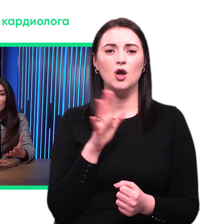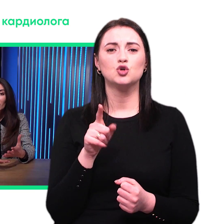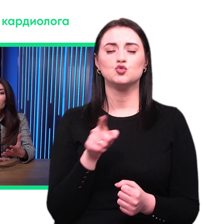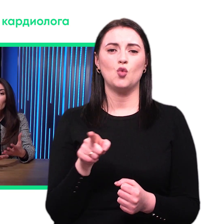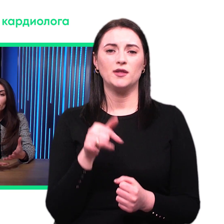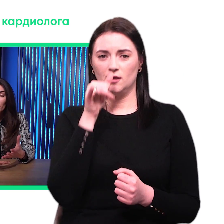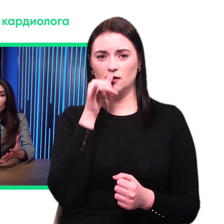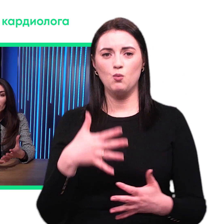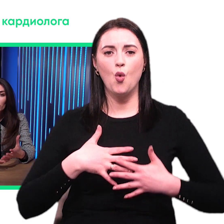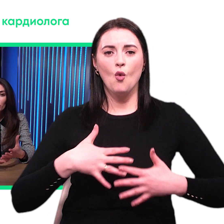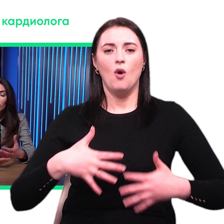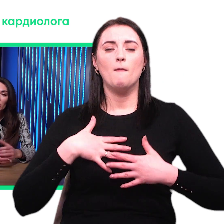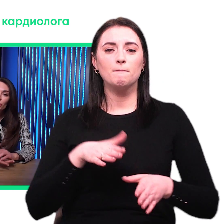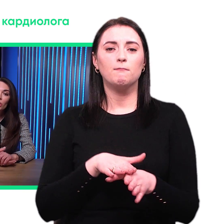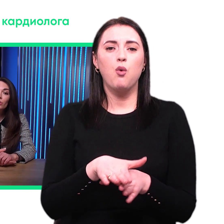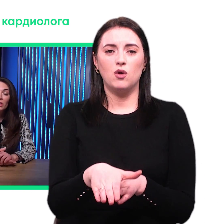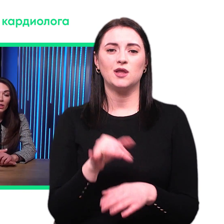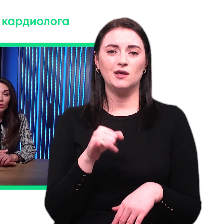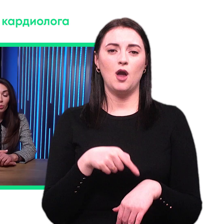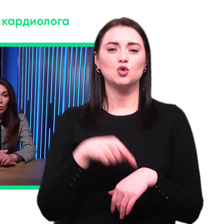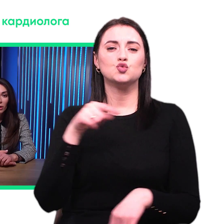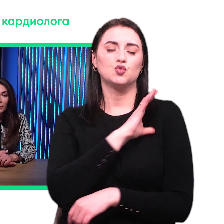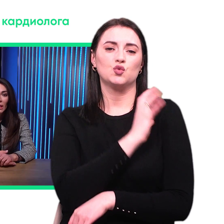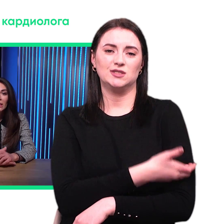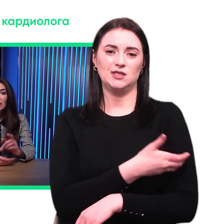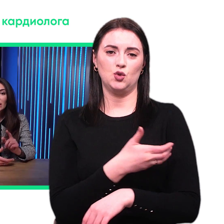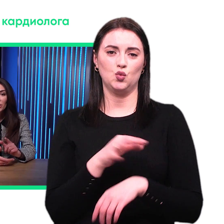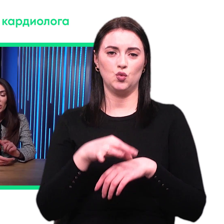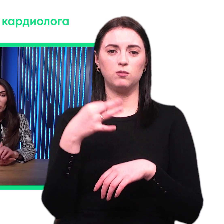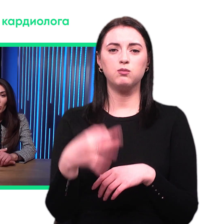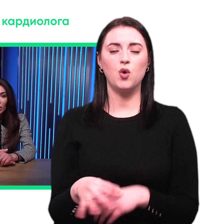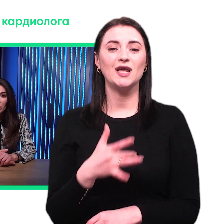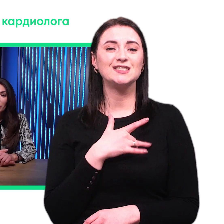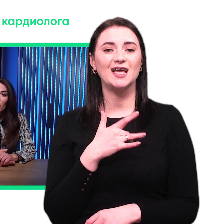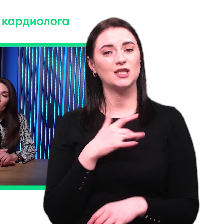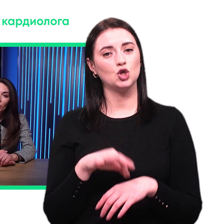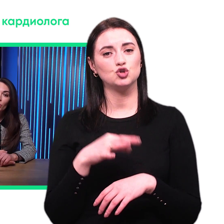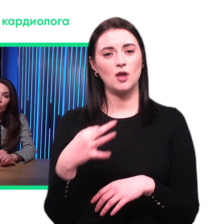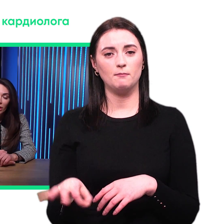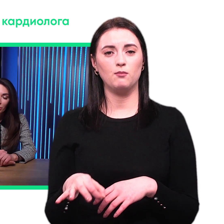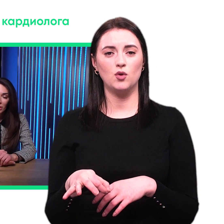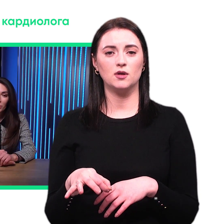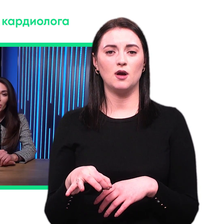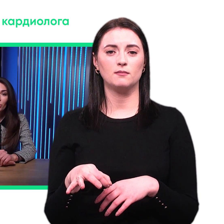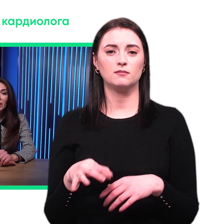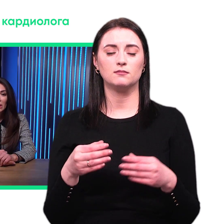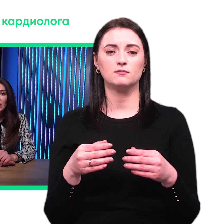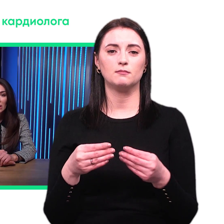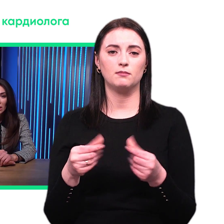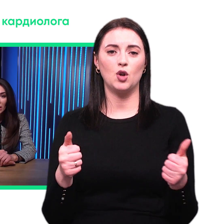могут вдохнуть полной грудью и ощущают сильную боль. Сердечная боль проходит только после